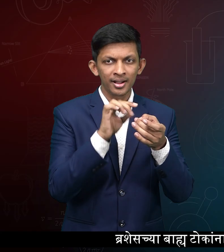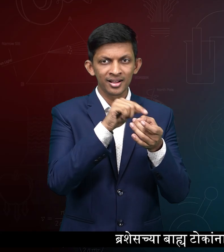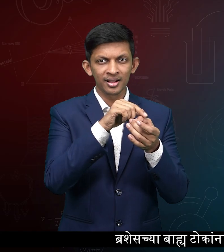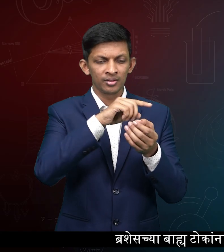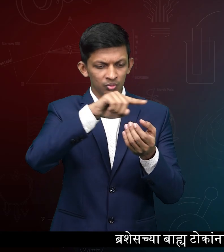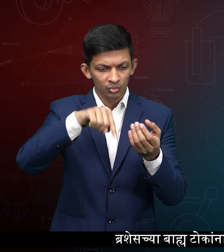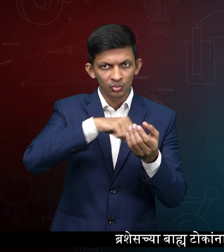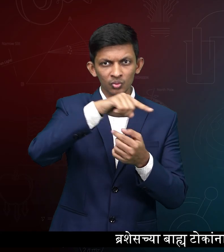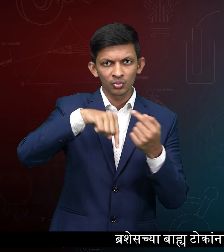जाते.